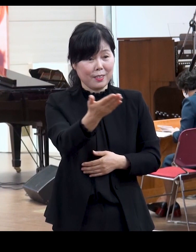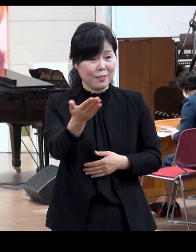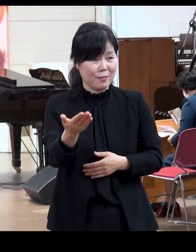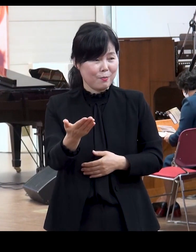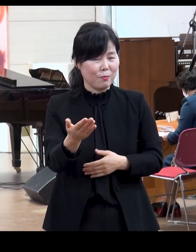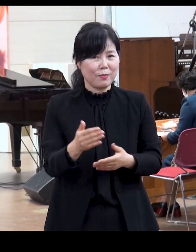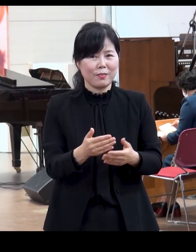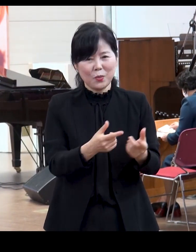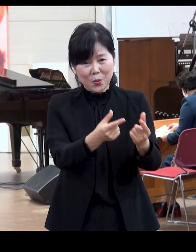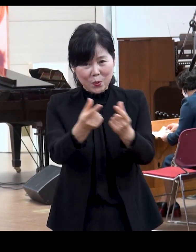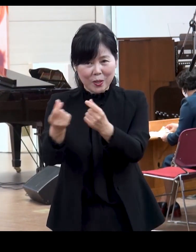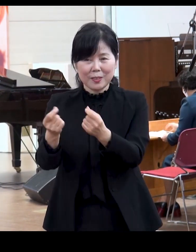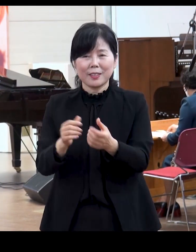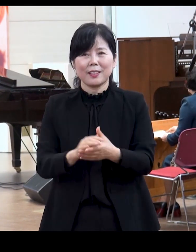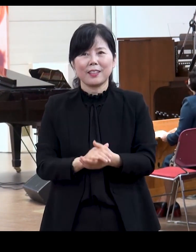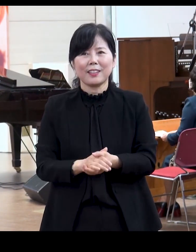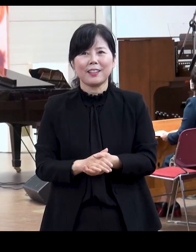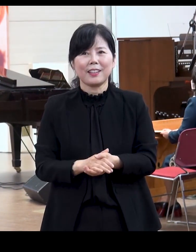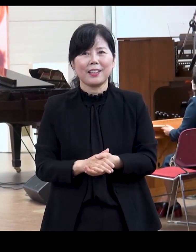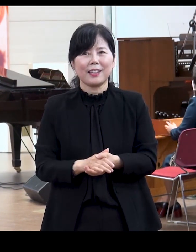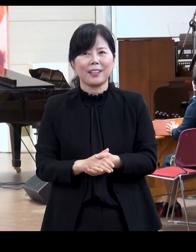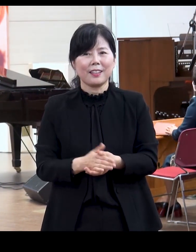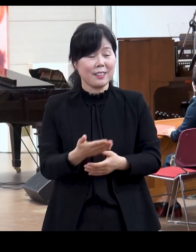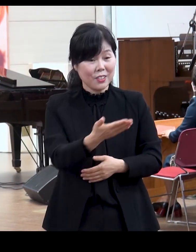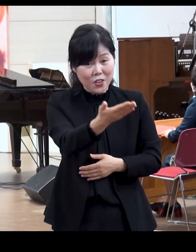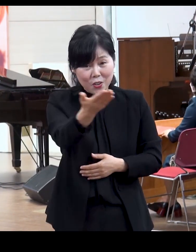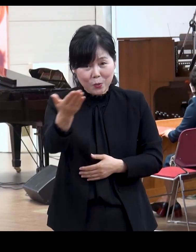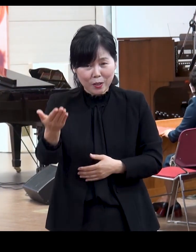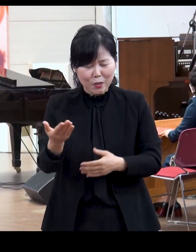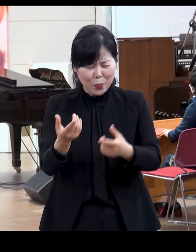모두에게 어떤 사정 가운데 있는지 모르지만,